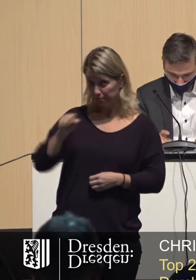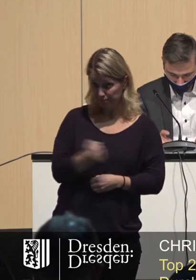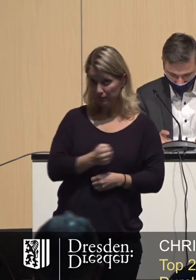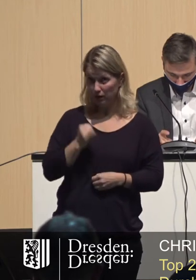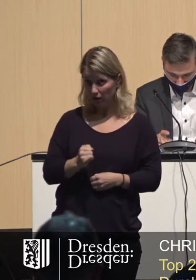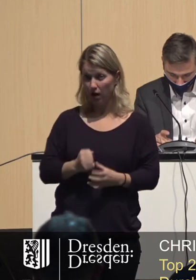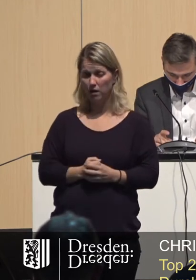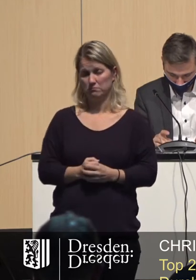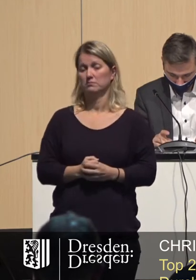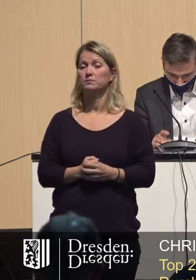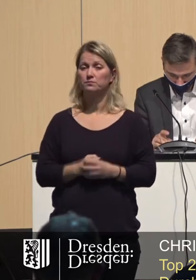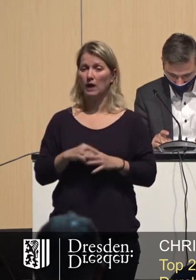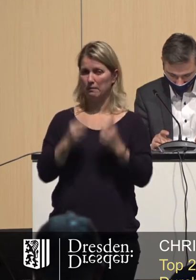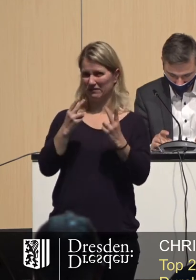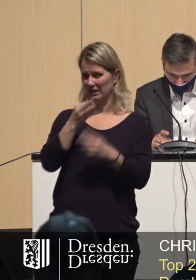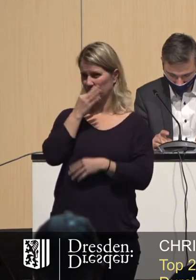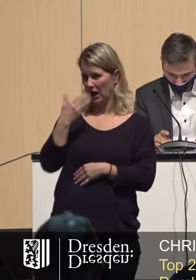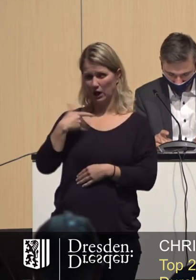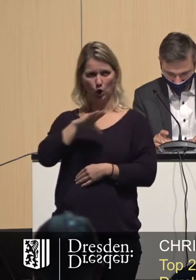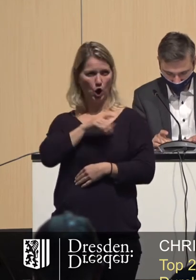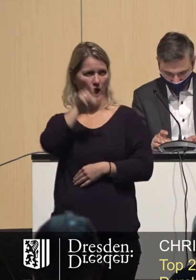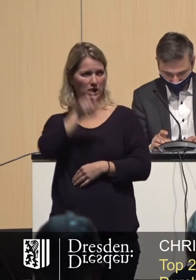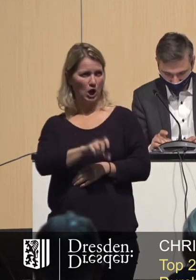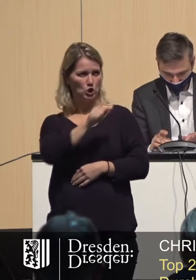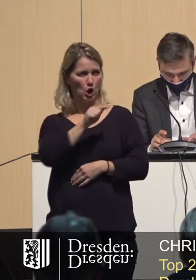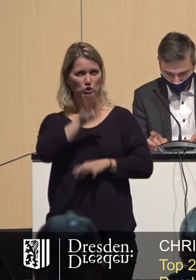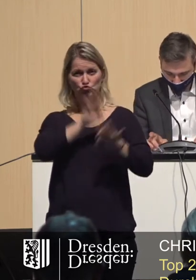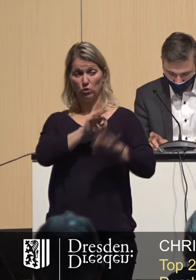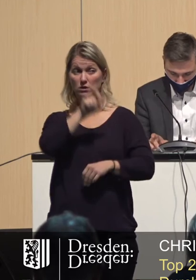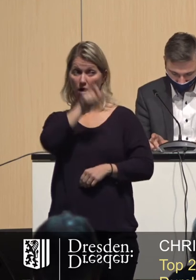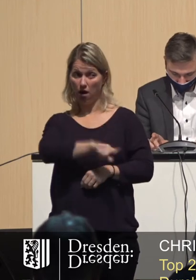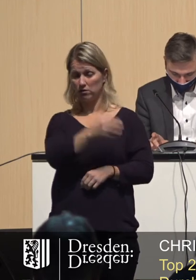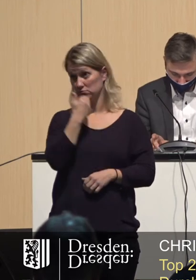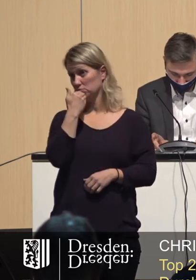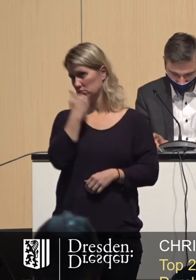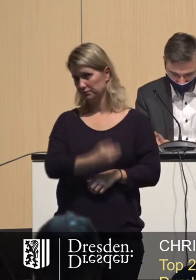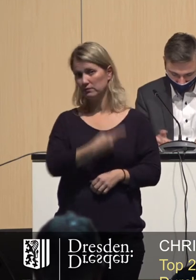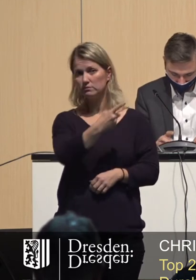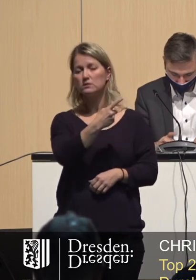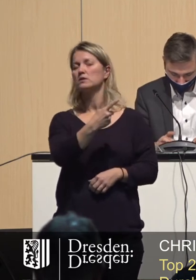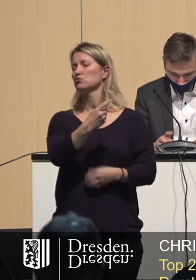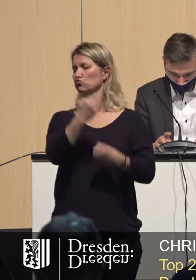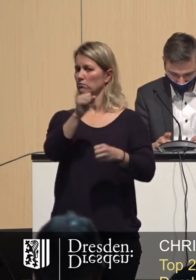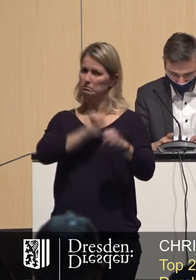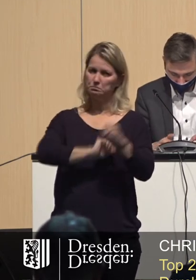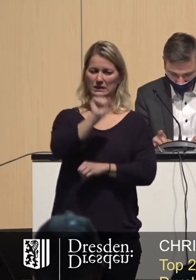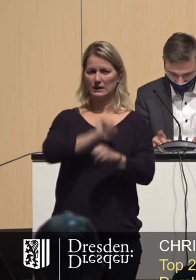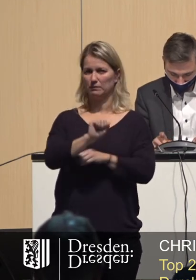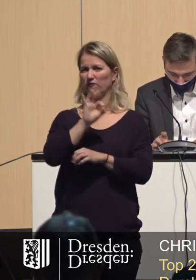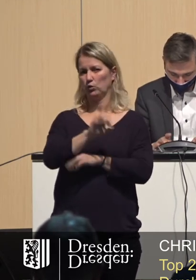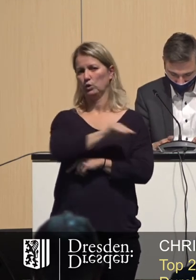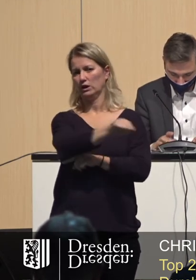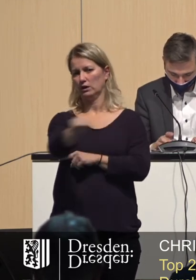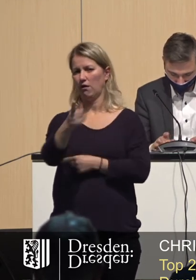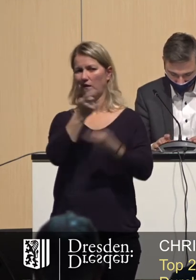entscheidende Frage, mein Kollege Thorsten Schulze, dem ich ja ausdrücklich dafür danke, dass er sich auch so vehement für die Konzessionäre und